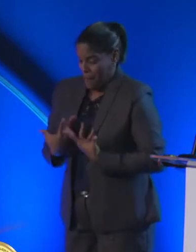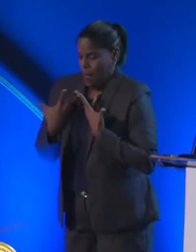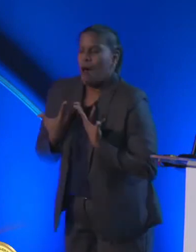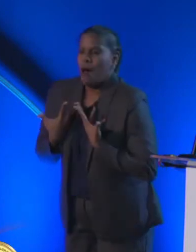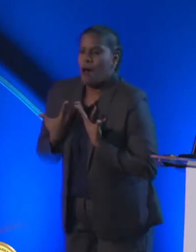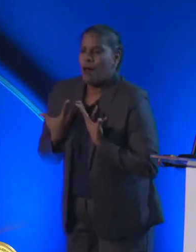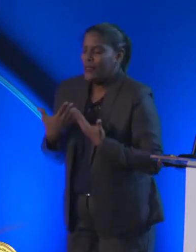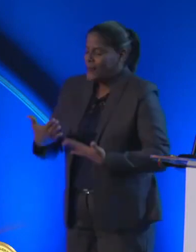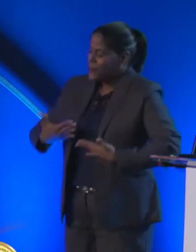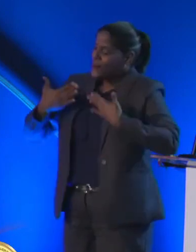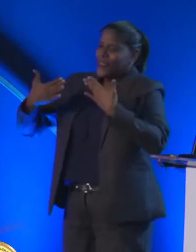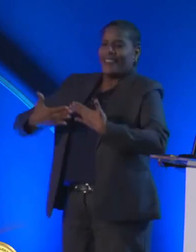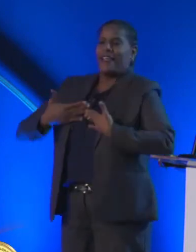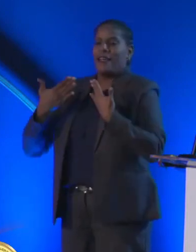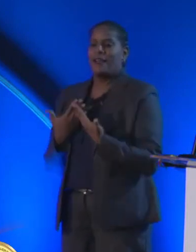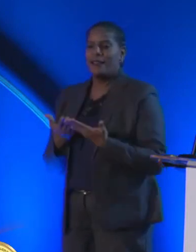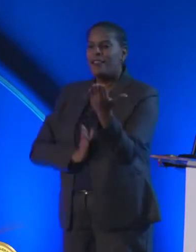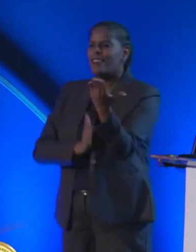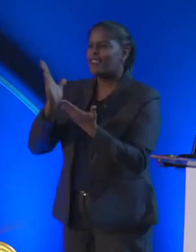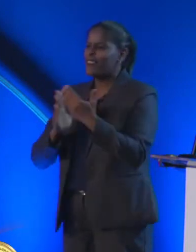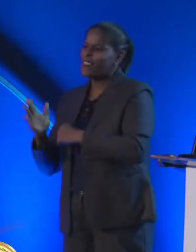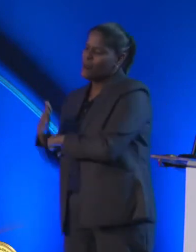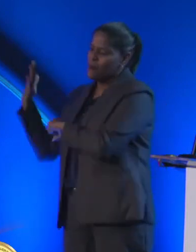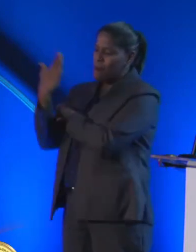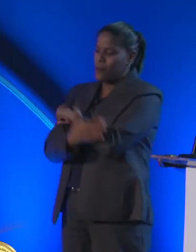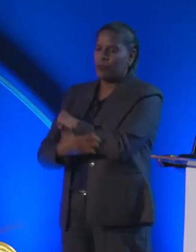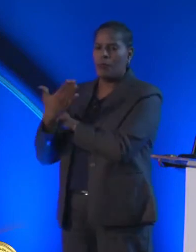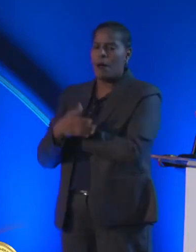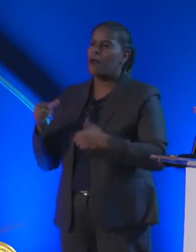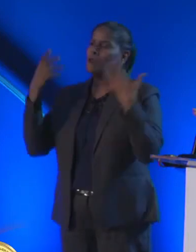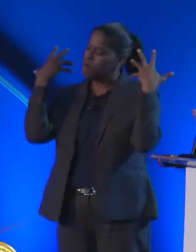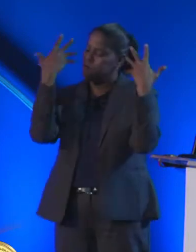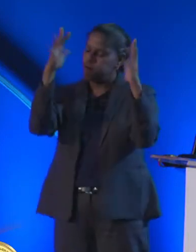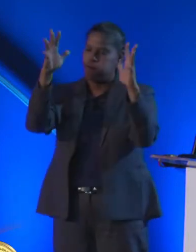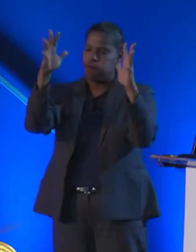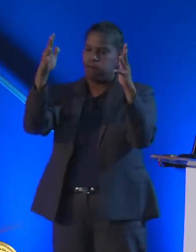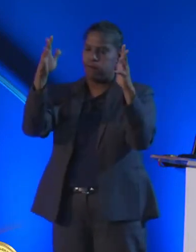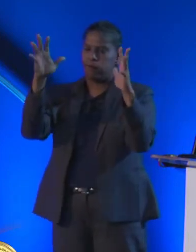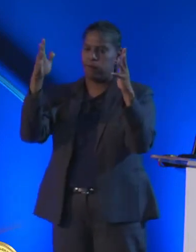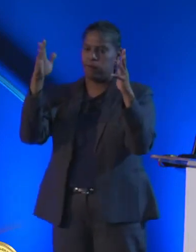y la alegría de servir a Su patria para ellas un gran